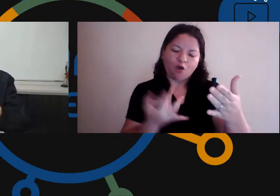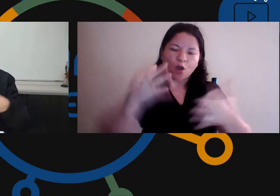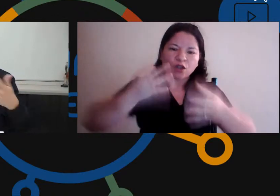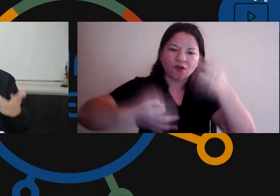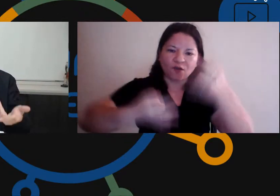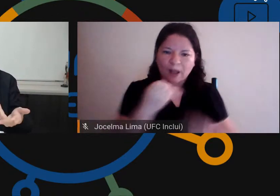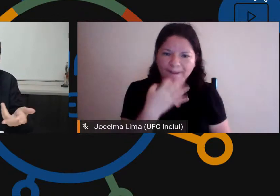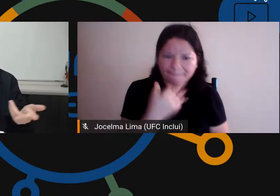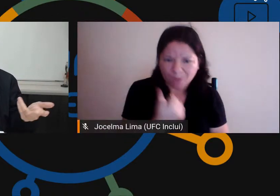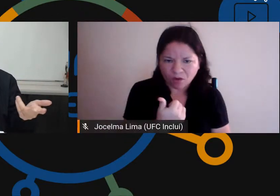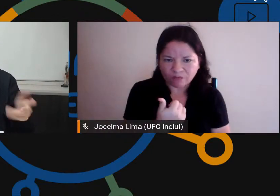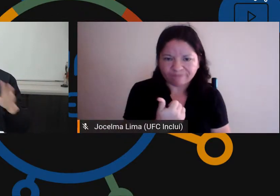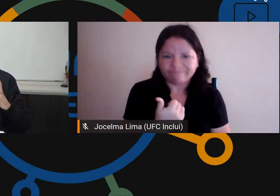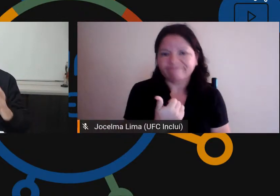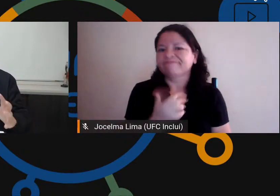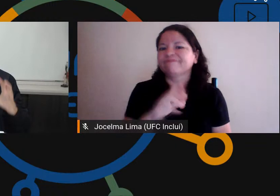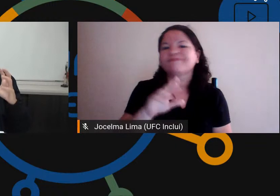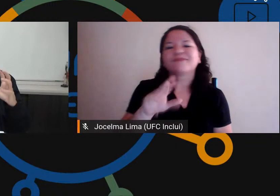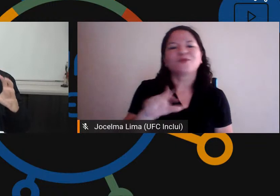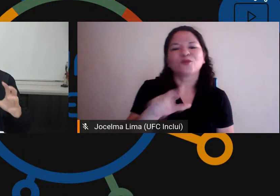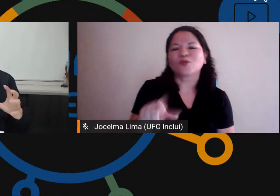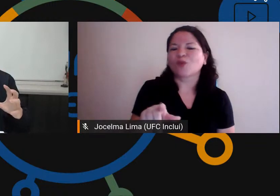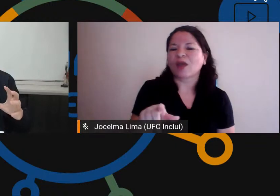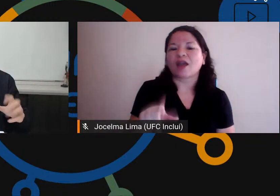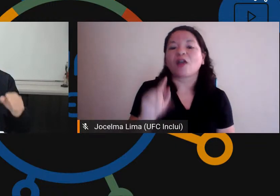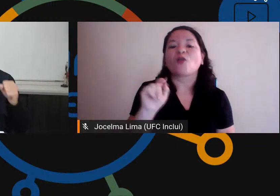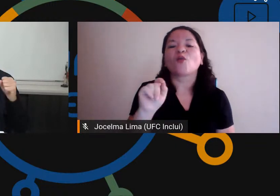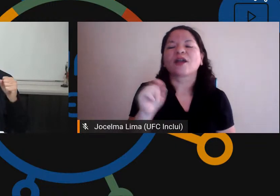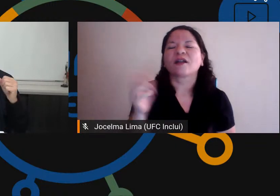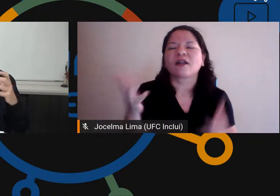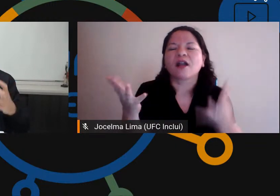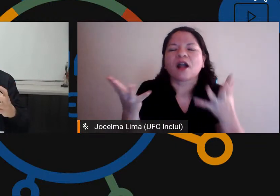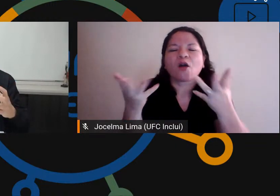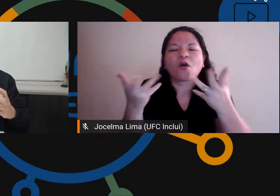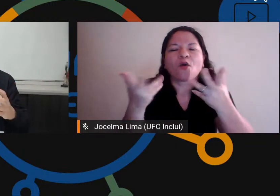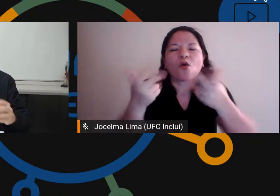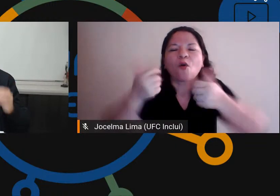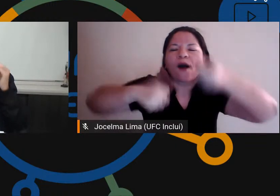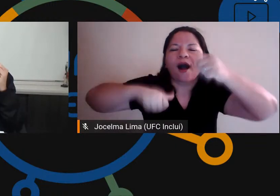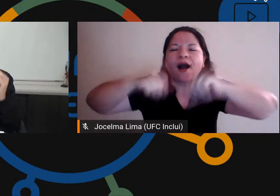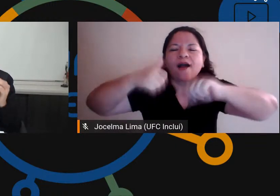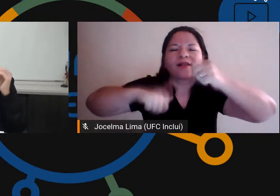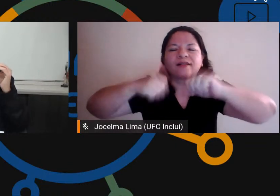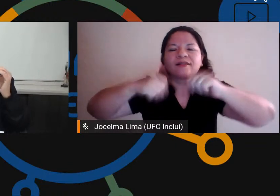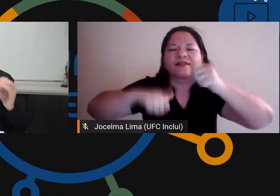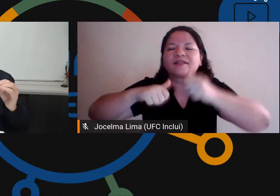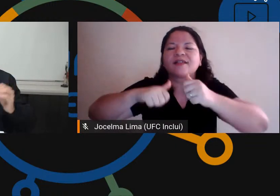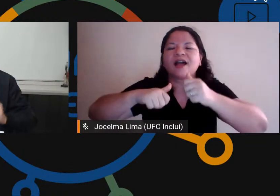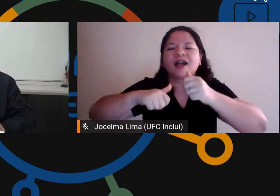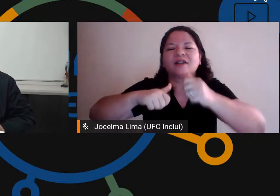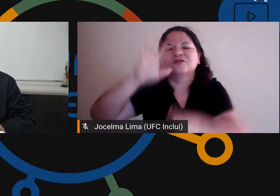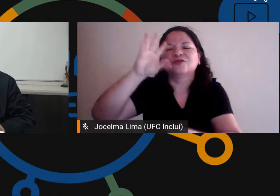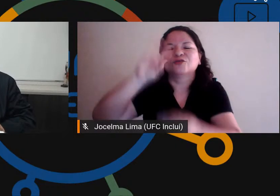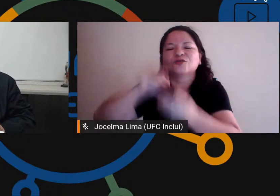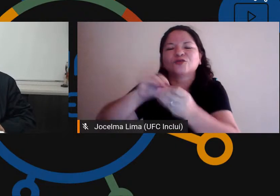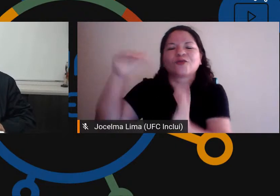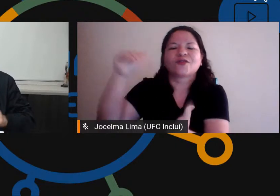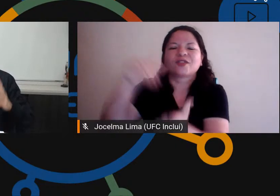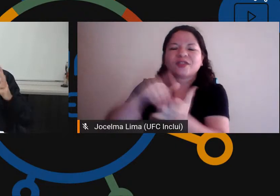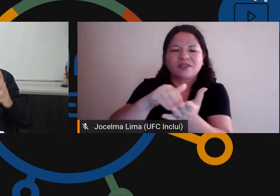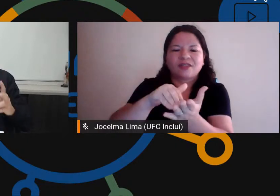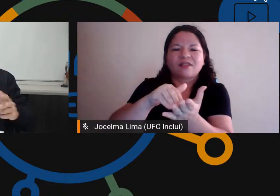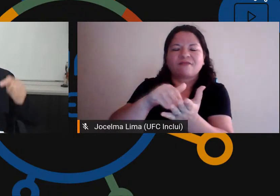você teve para fazer, tem que julgar pela qualidade do produto final dele, que é o quê? Conhecimento.